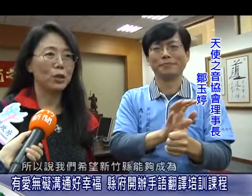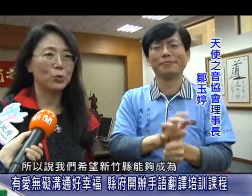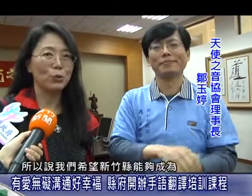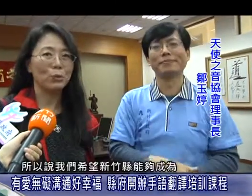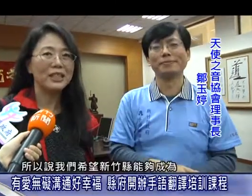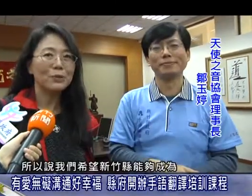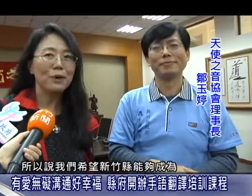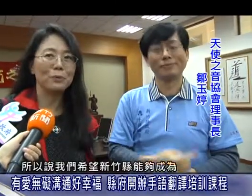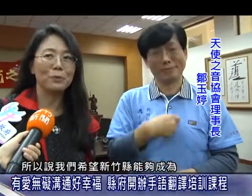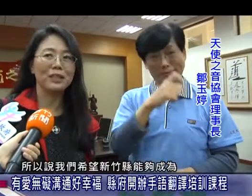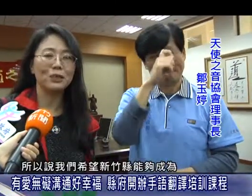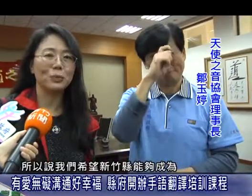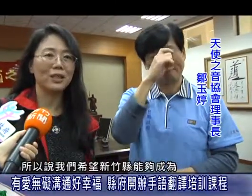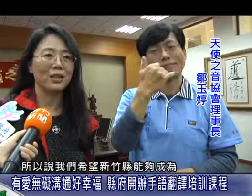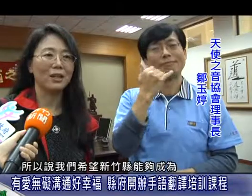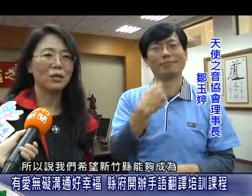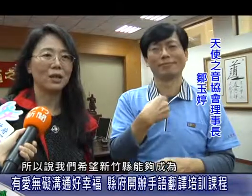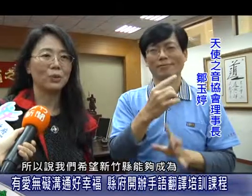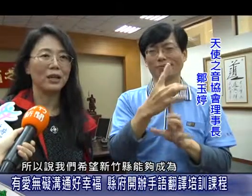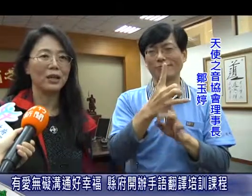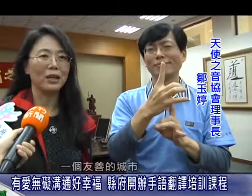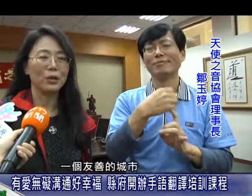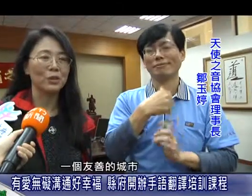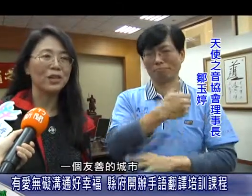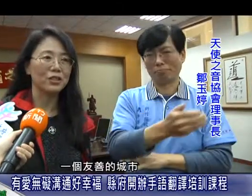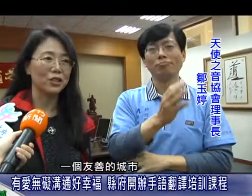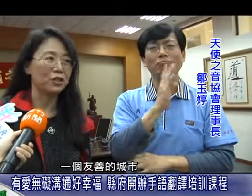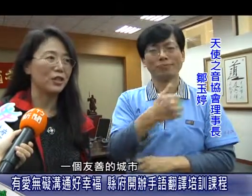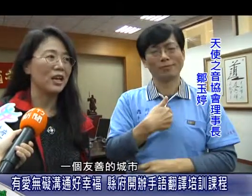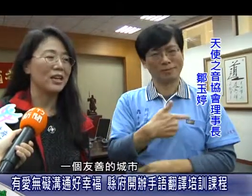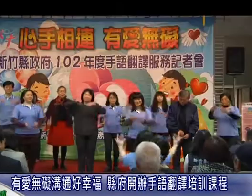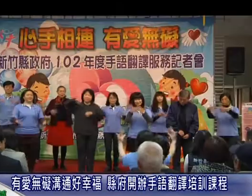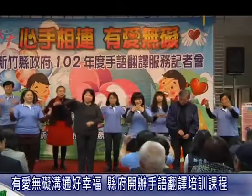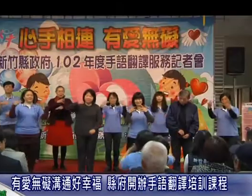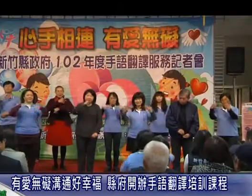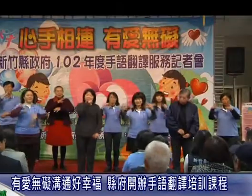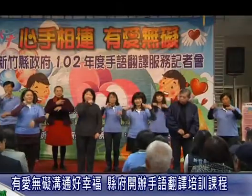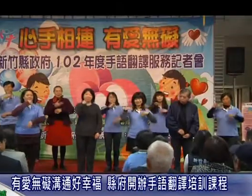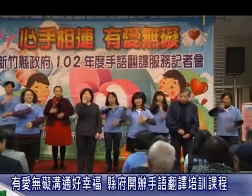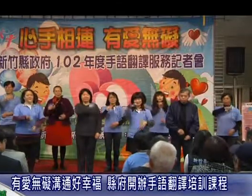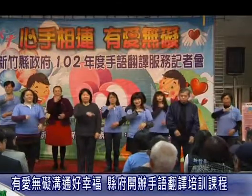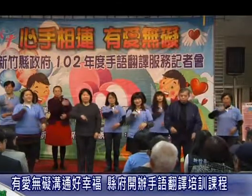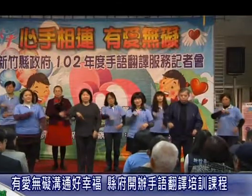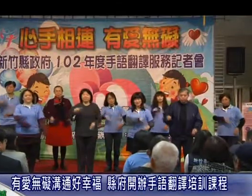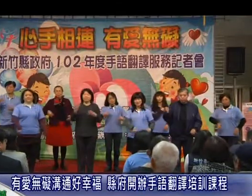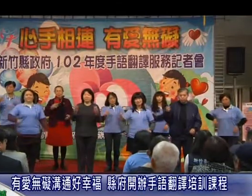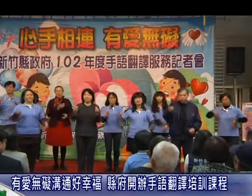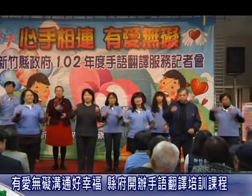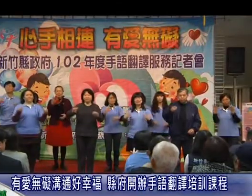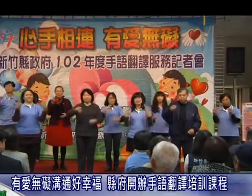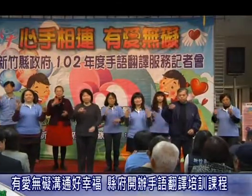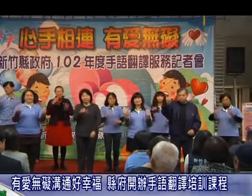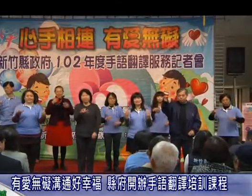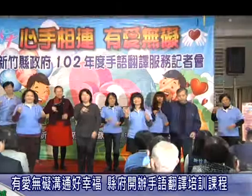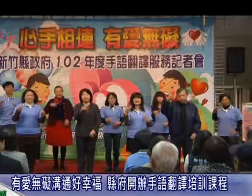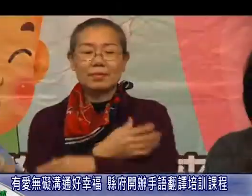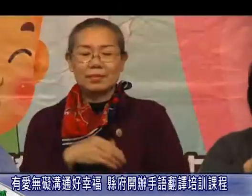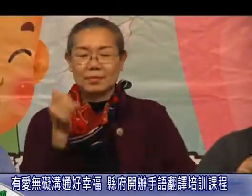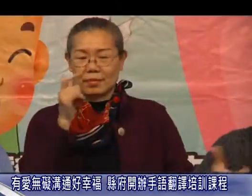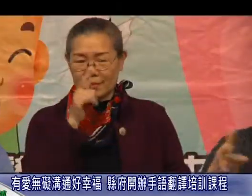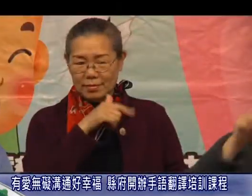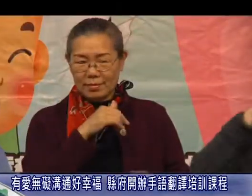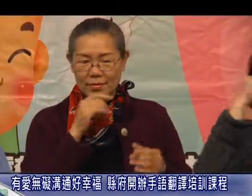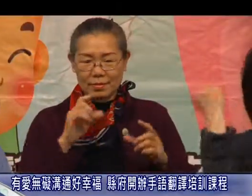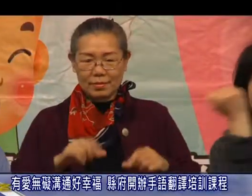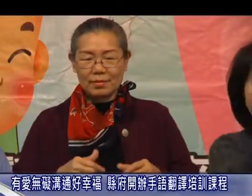务。所以说，我们希望我们新竹县能够成为一个友善的城市。 目前新竹县仅有2张丙级手语翻译员